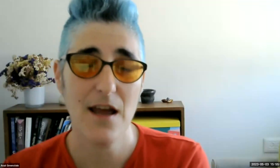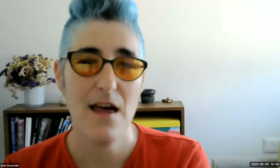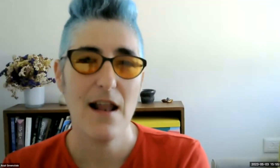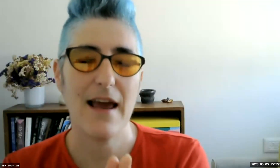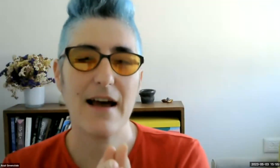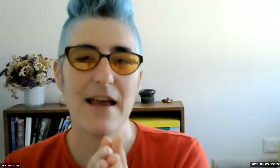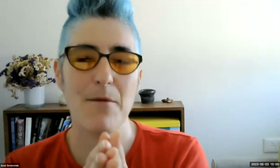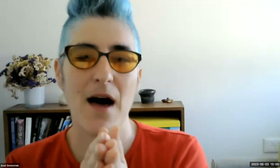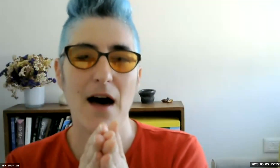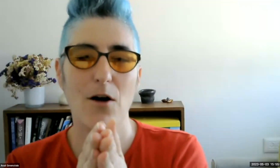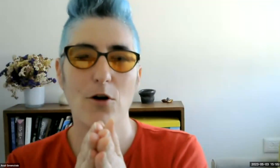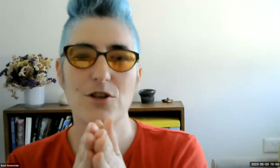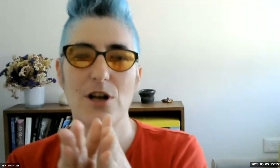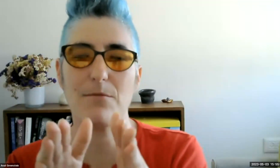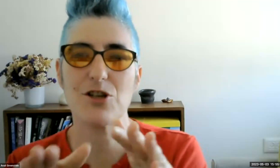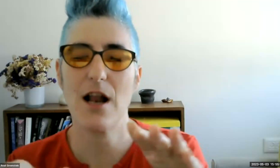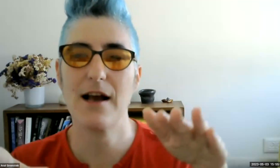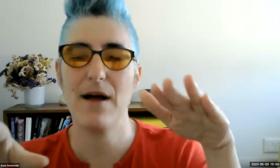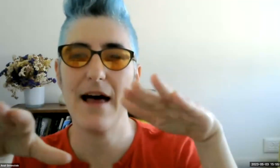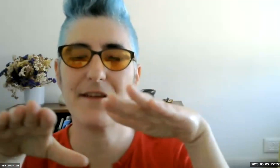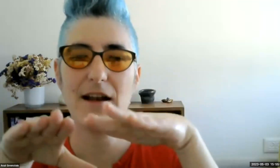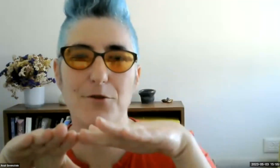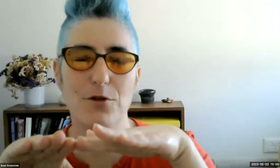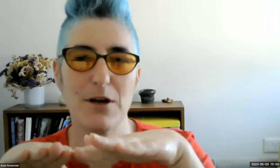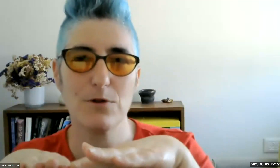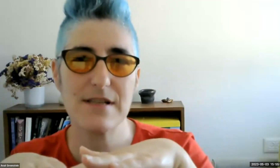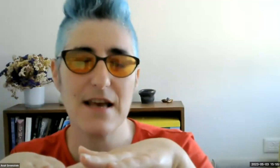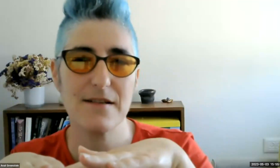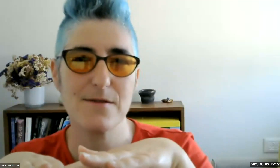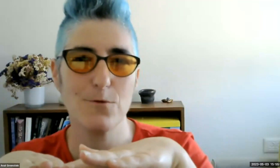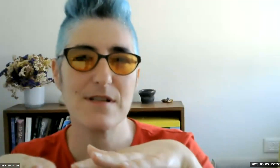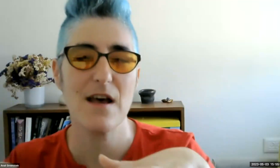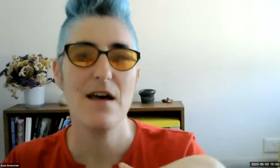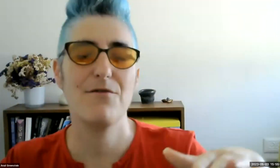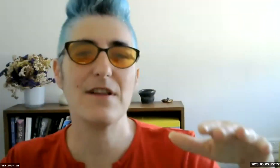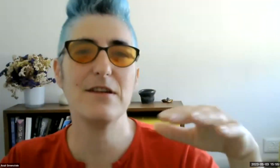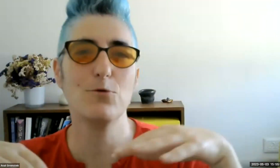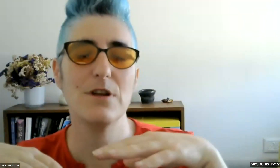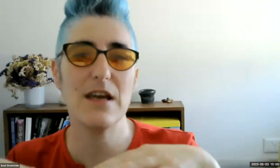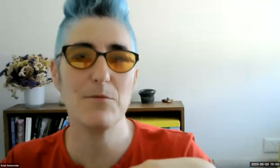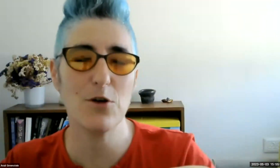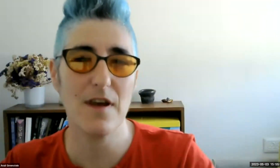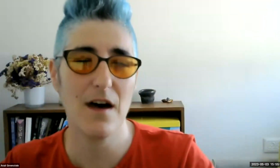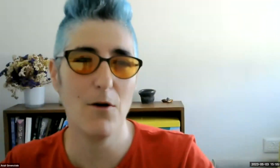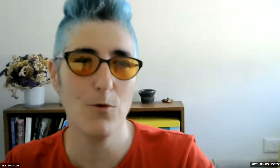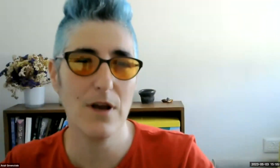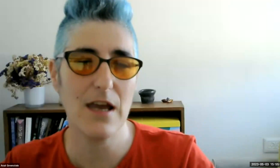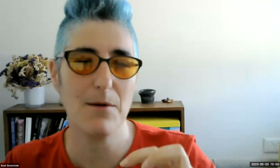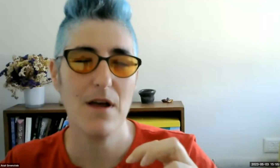לקיים מערכות של למשל קבלת החלטות בקונסנזוס ודיונים יותר ארוכים